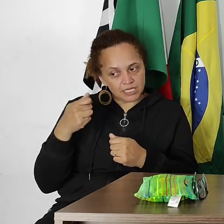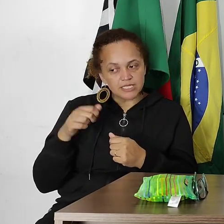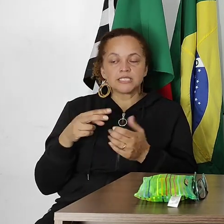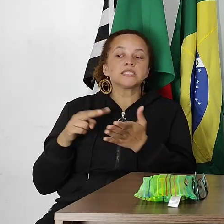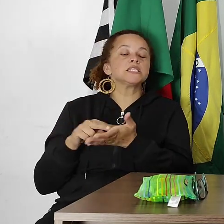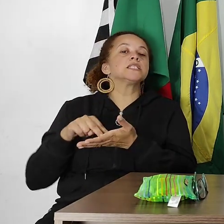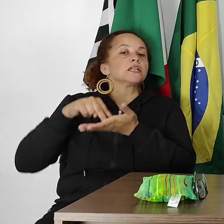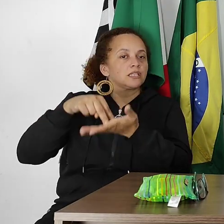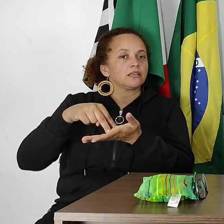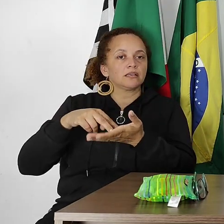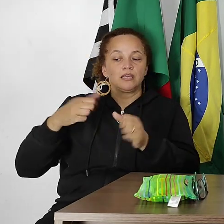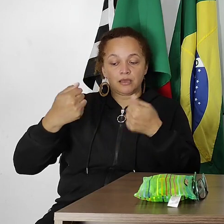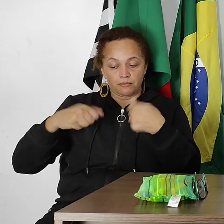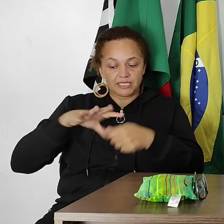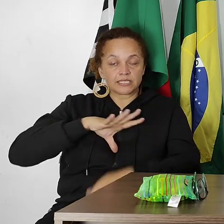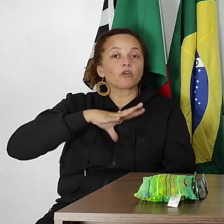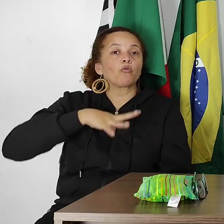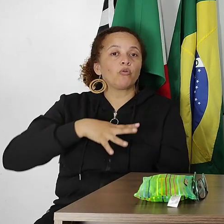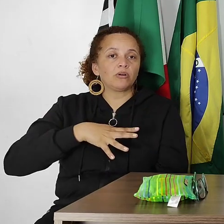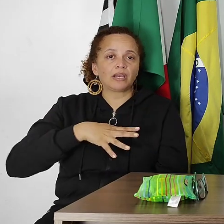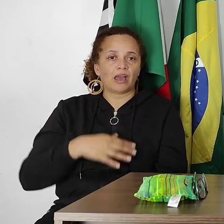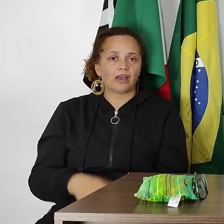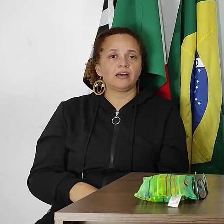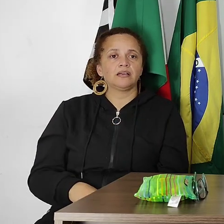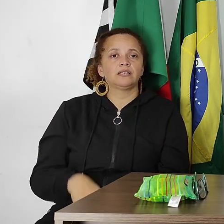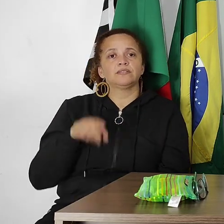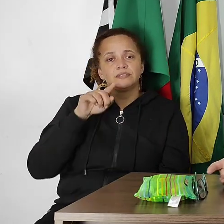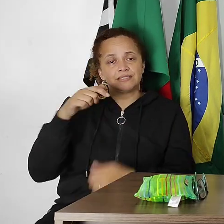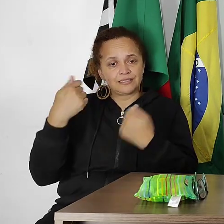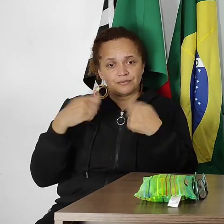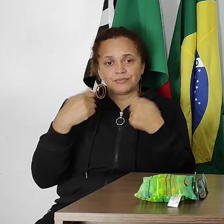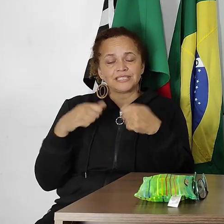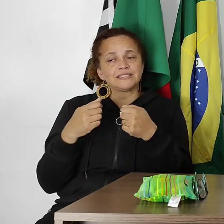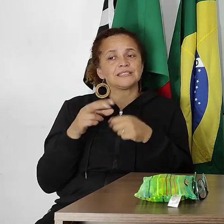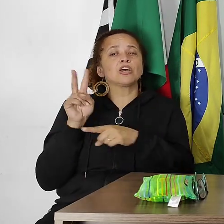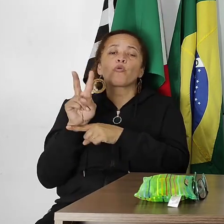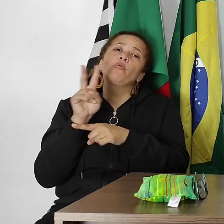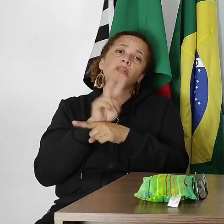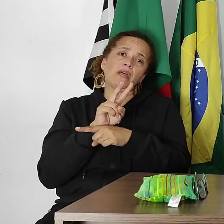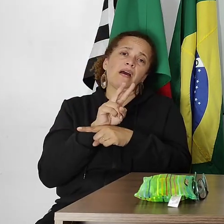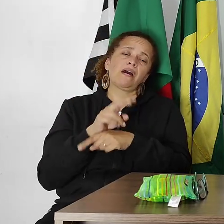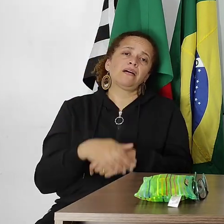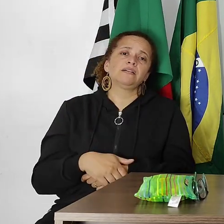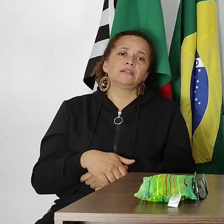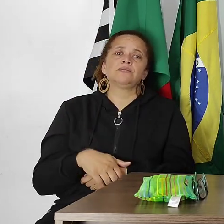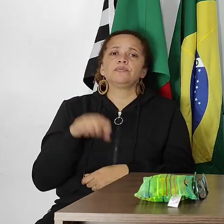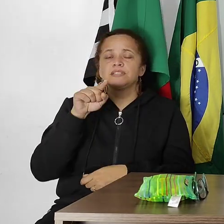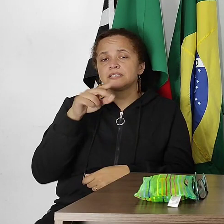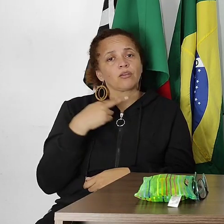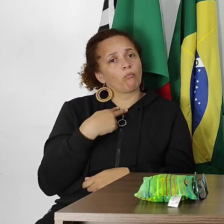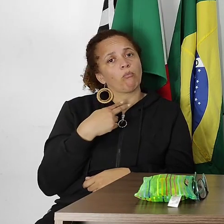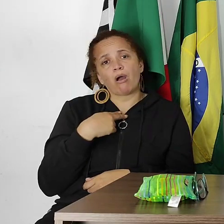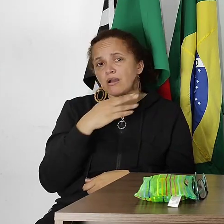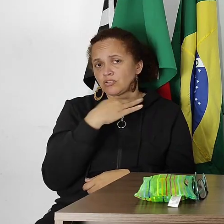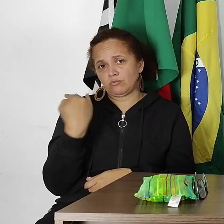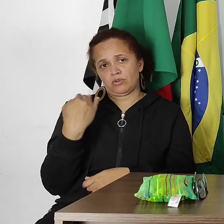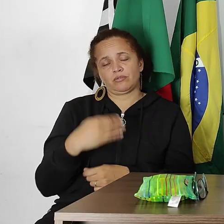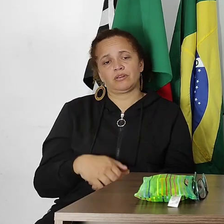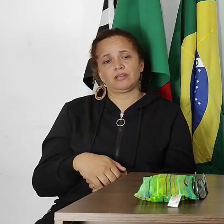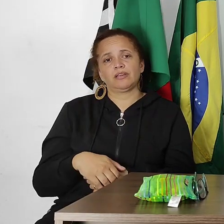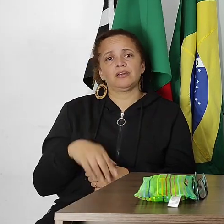cuidar, né? Não vai fazer que nem a Neidinha, vai embora e vai deixar aí, quem vai cuidar deles? Você não fala que